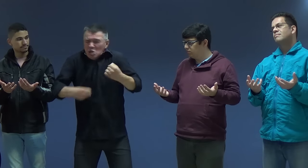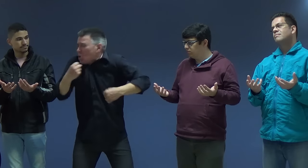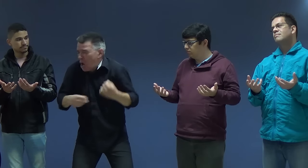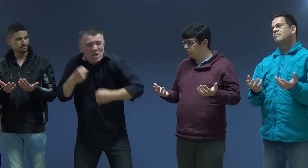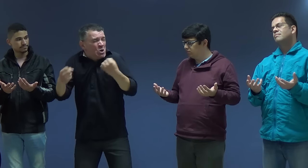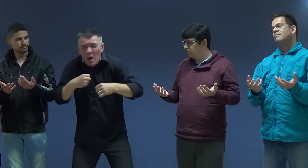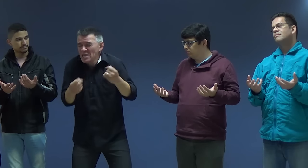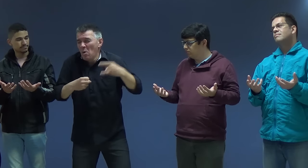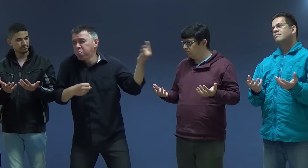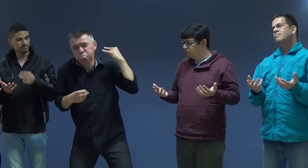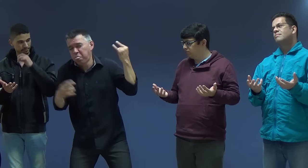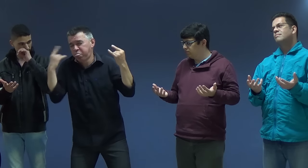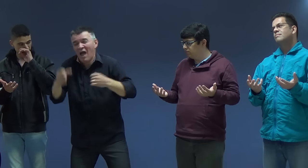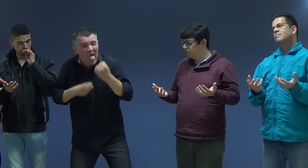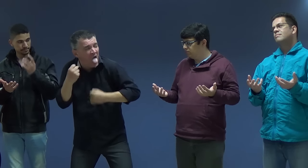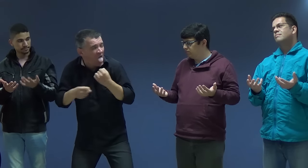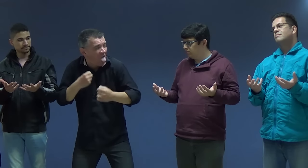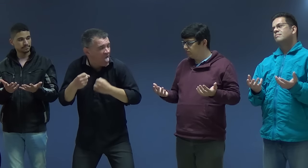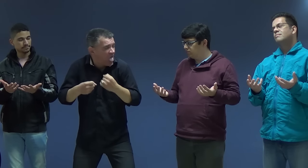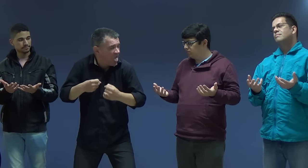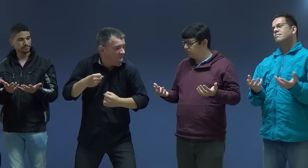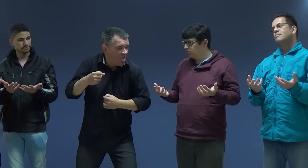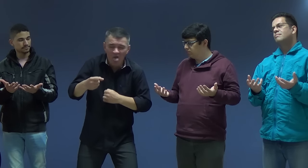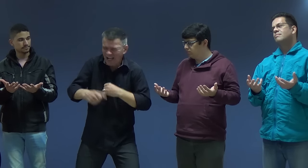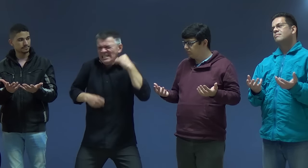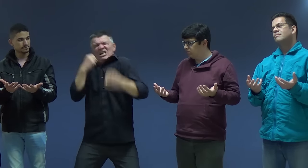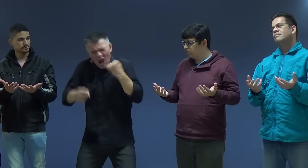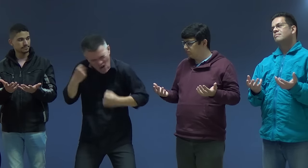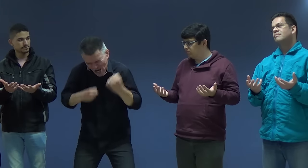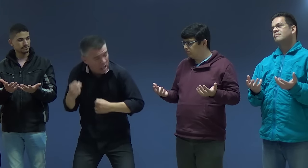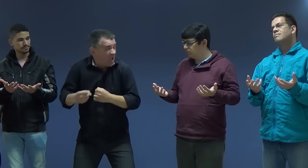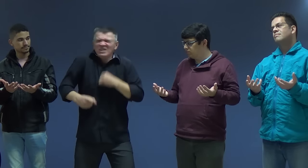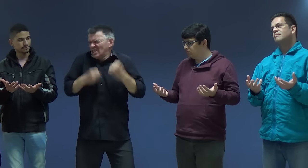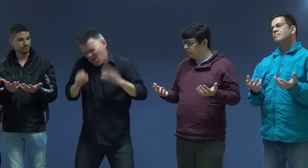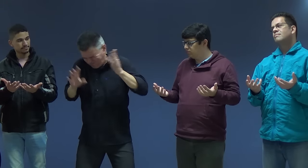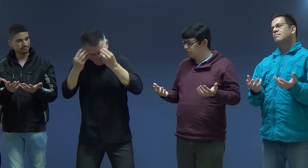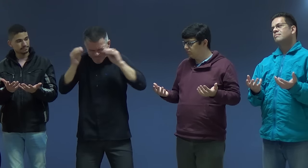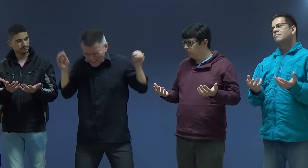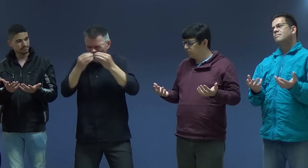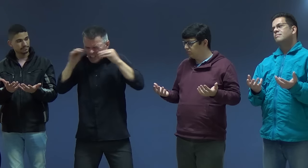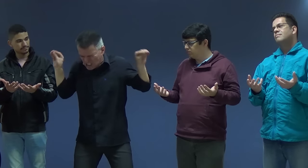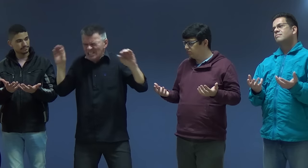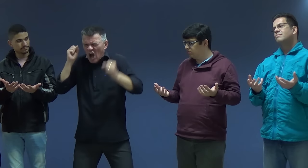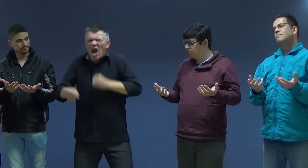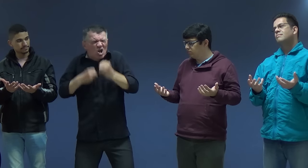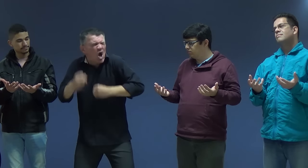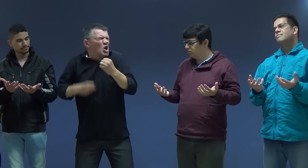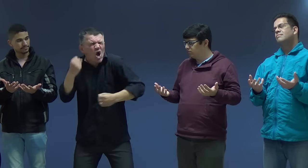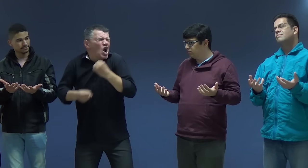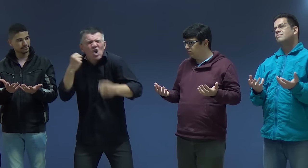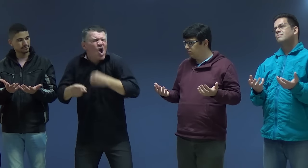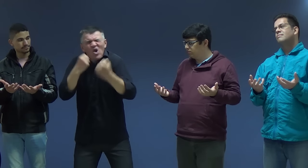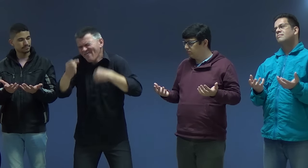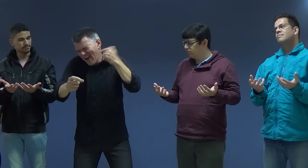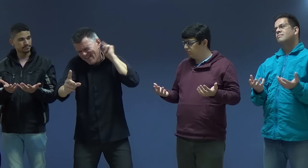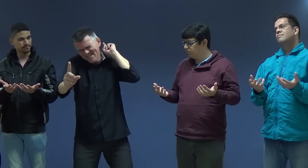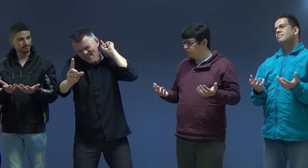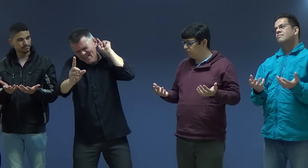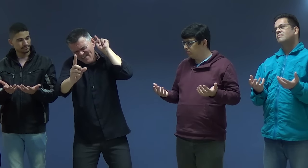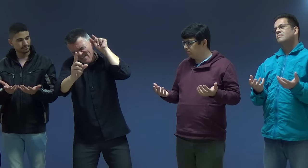E corre, corre, corre, corre, fala, fica ali, vai desanimando. Não, que eles consigam, Pai, ficar firmes no Senhor,